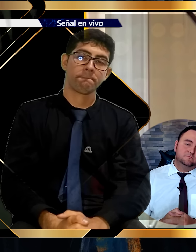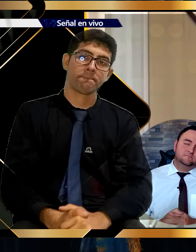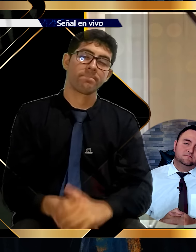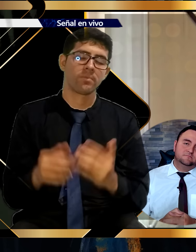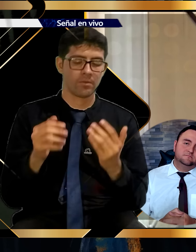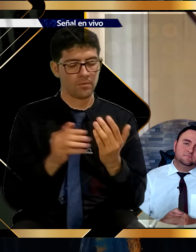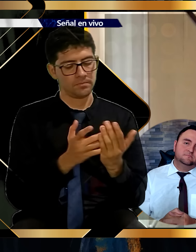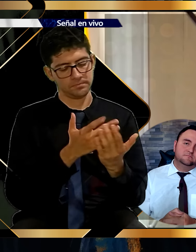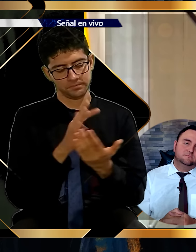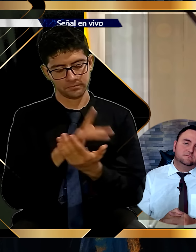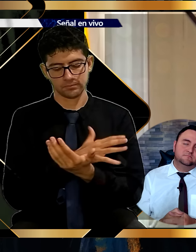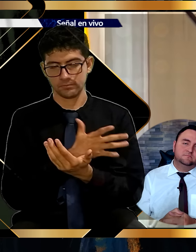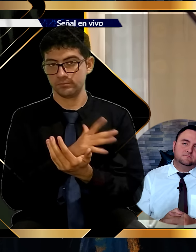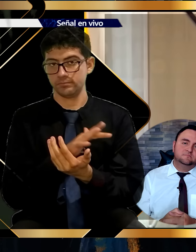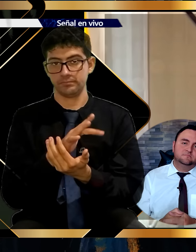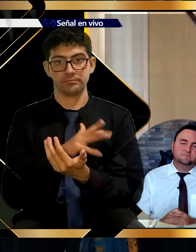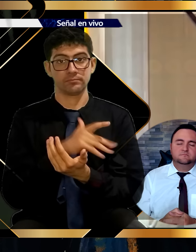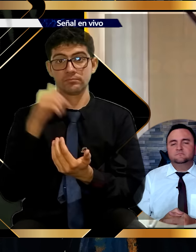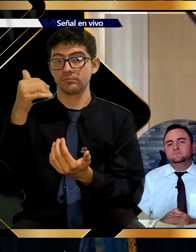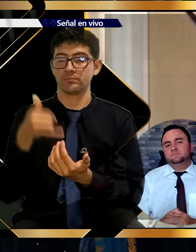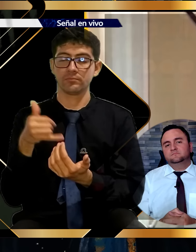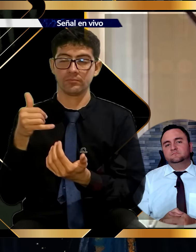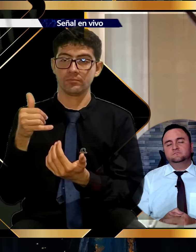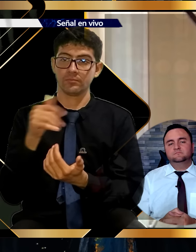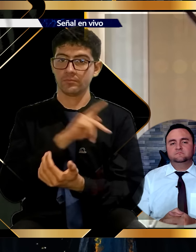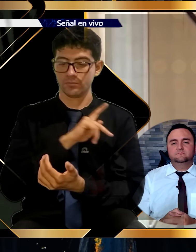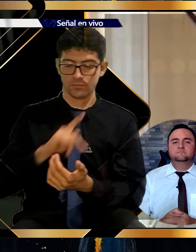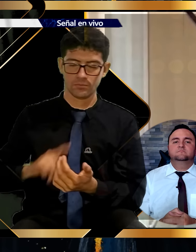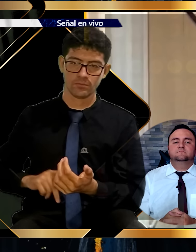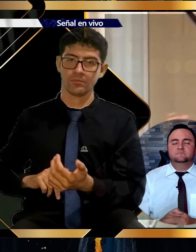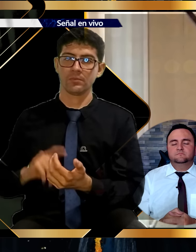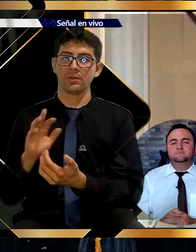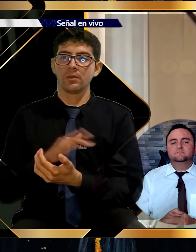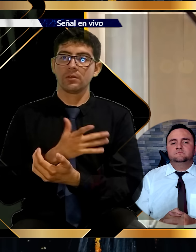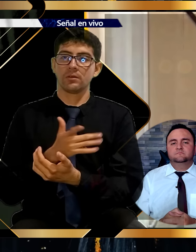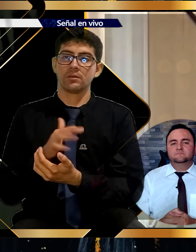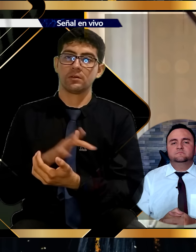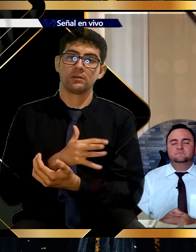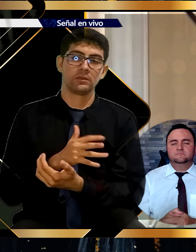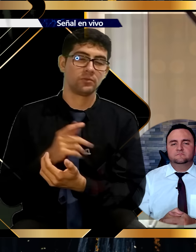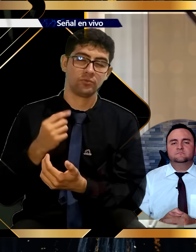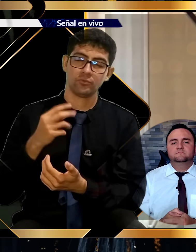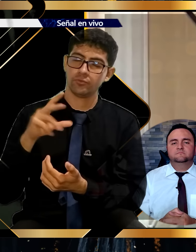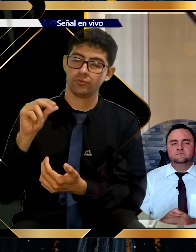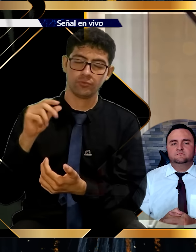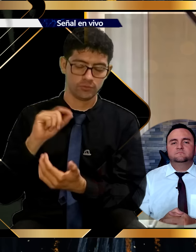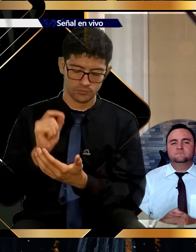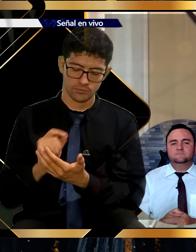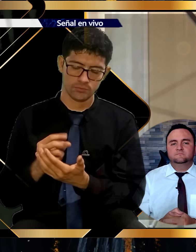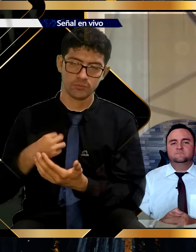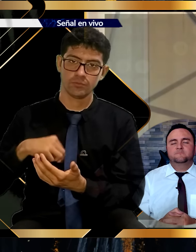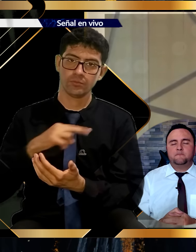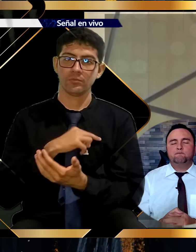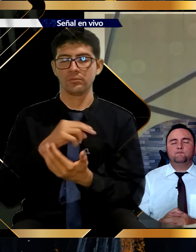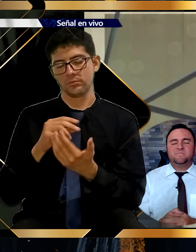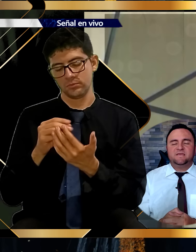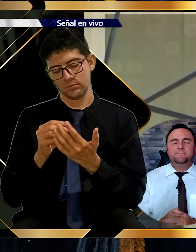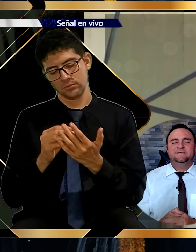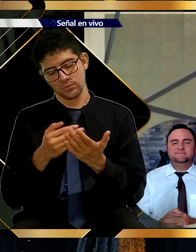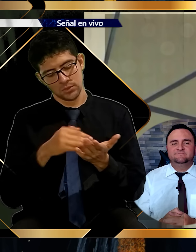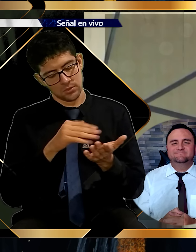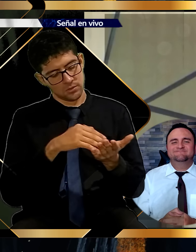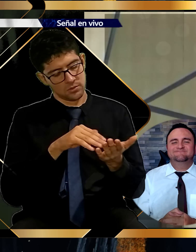nuestros, y entonces nos cantan cosas que no escribimos nosotros. Porque compramos el himnario porque tenía himnos